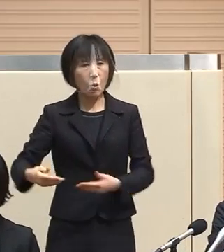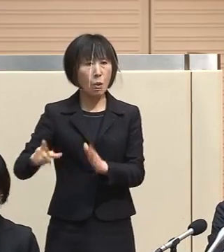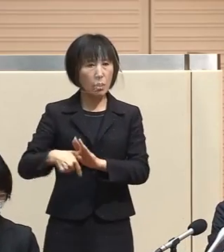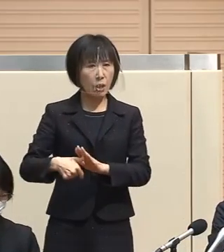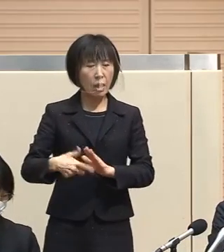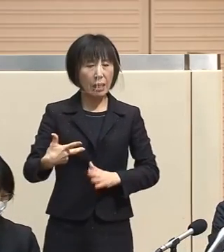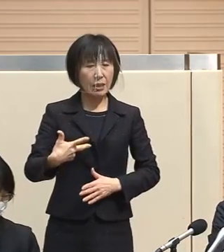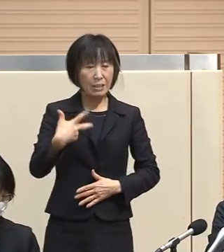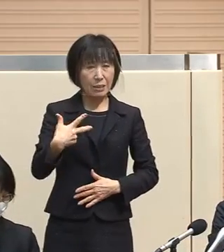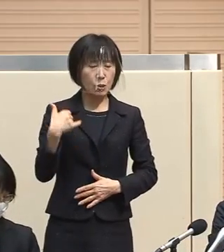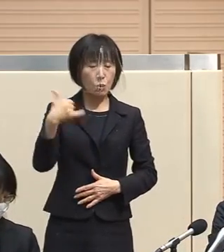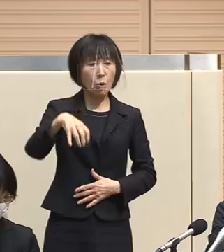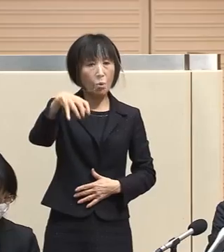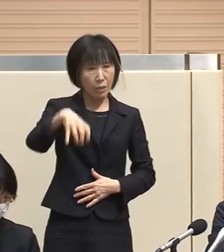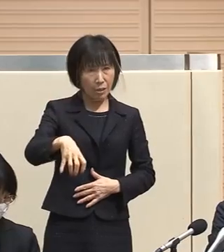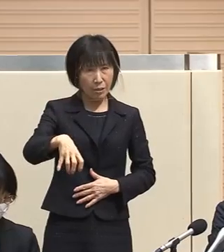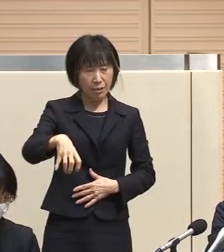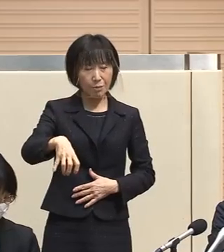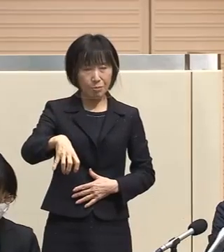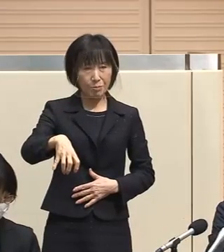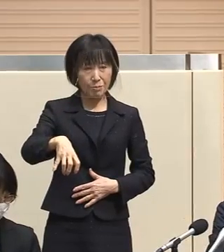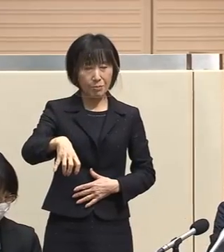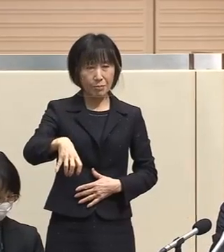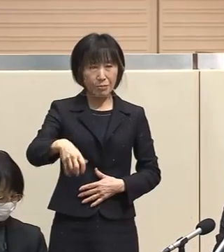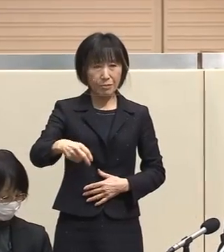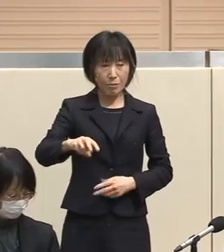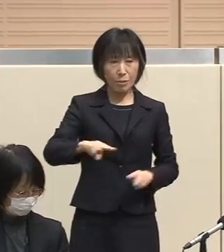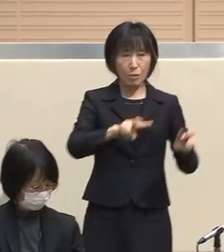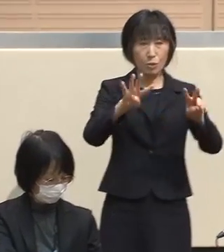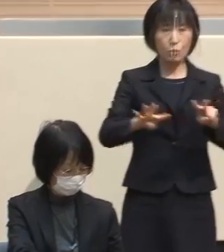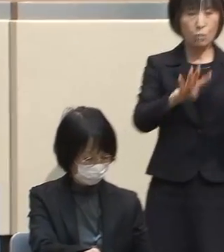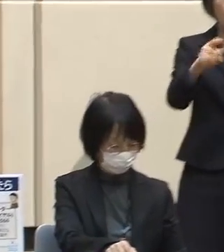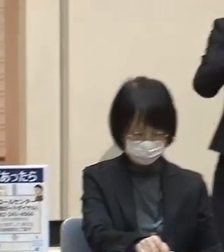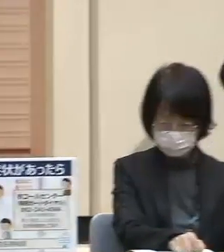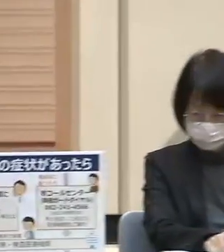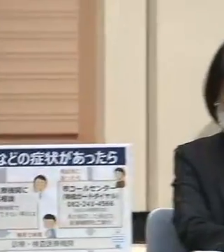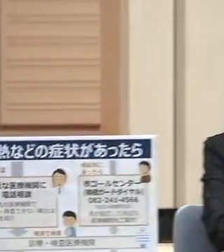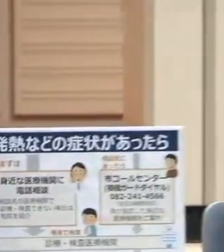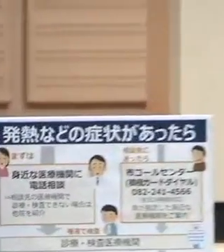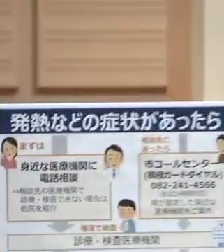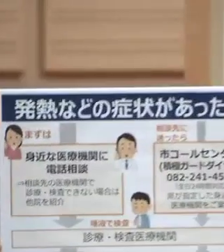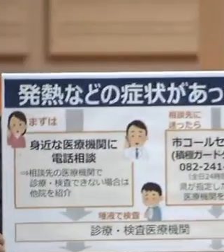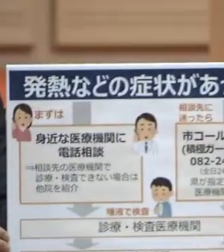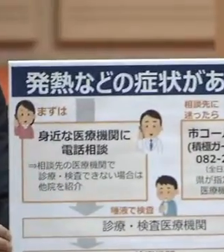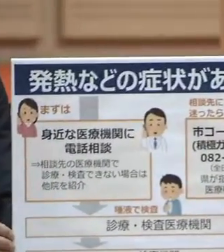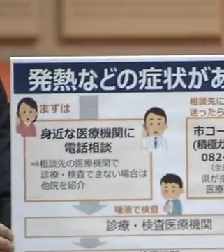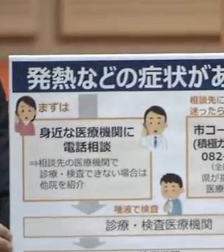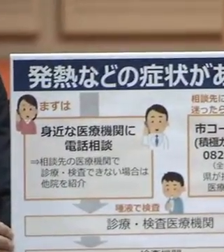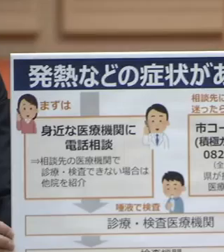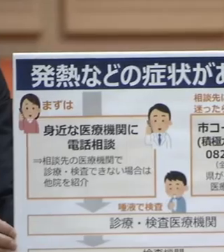のコールセンター全日24時間対応しておりますが